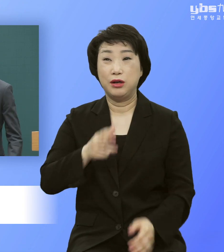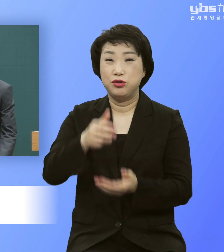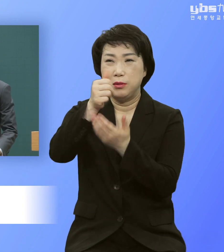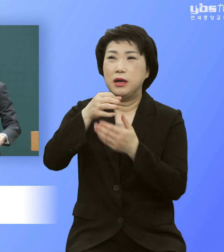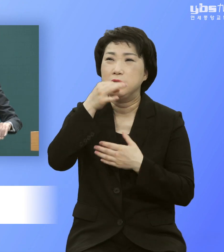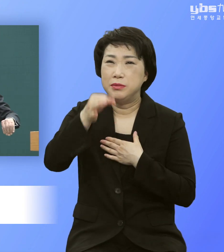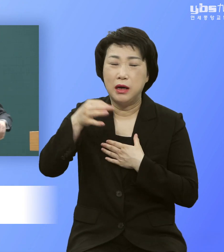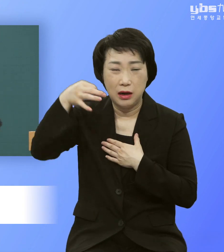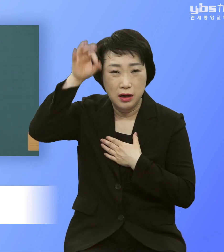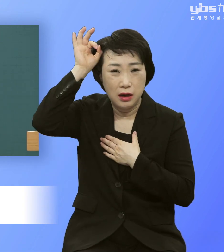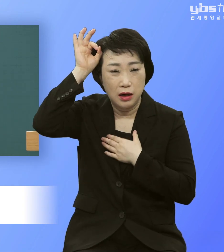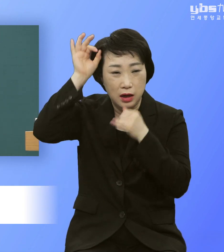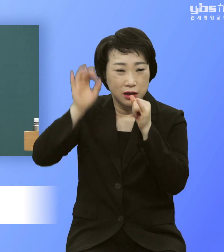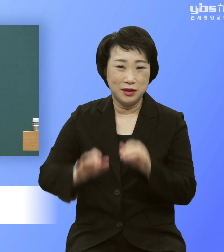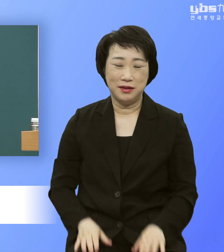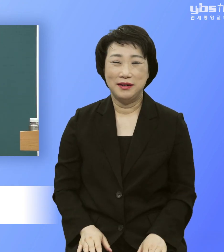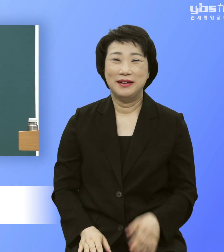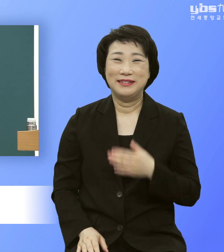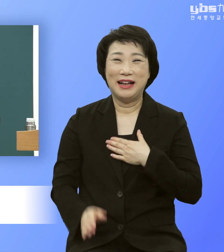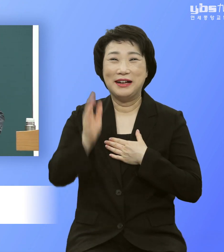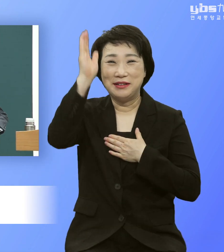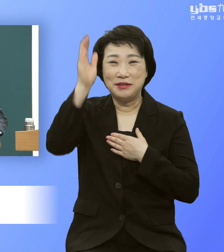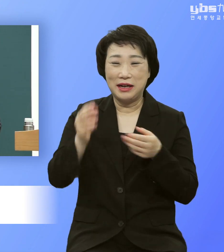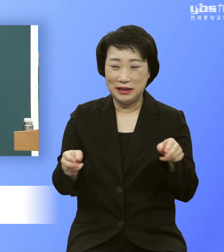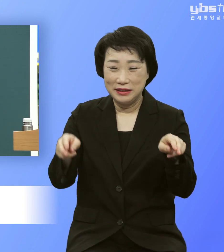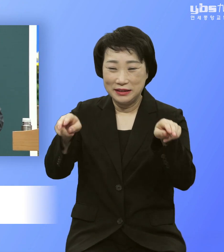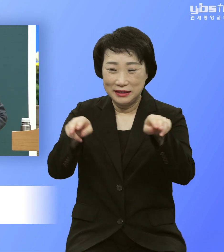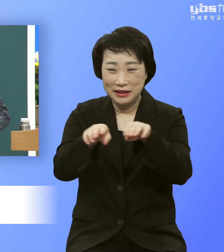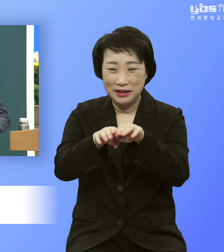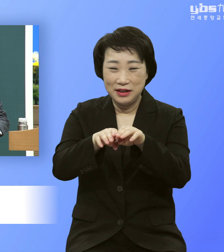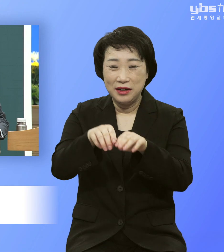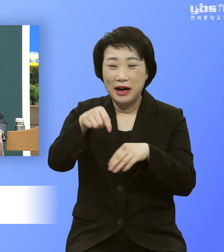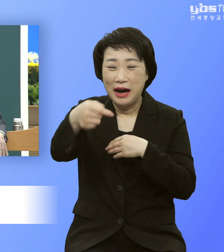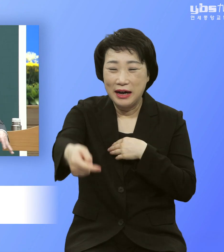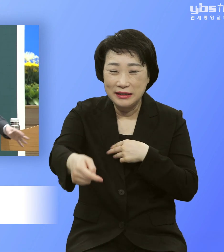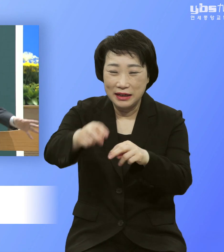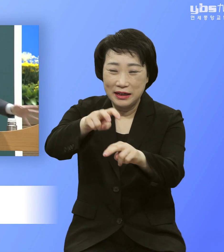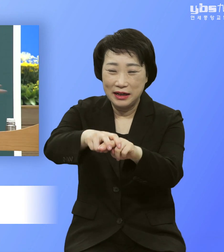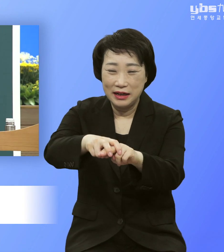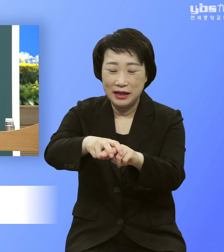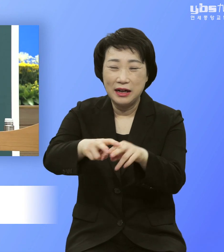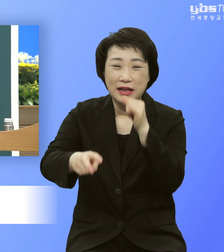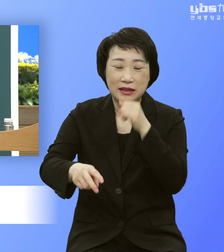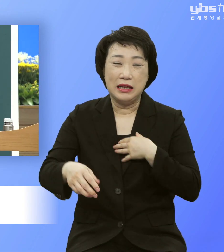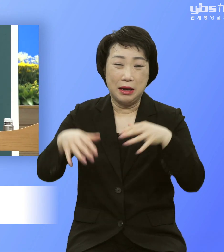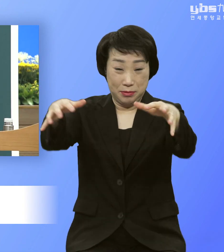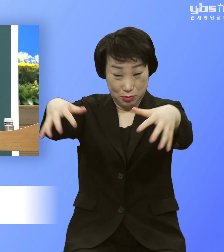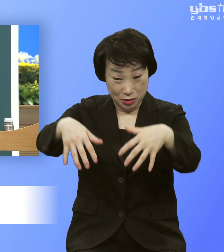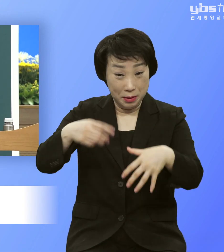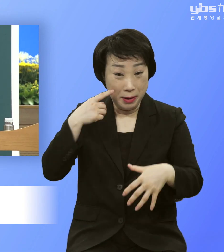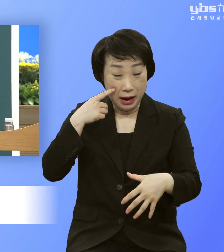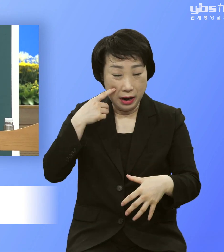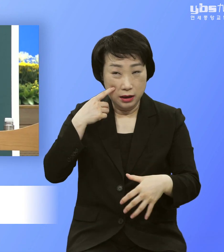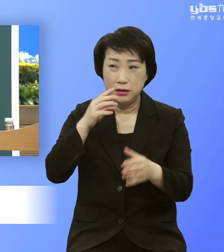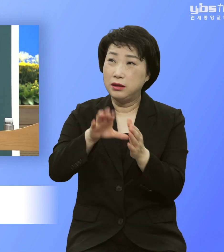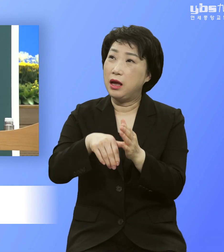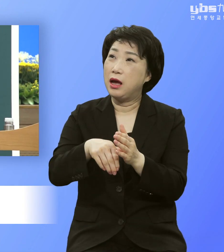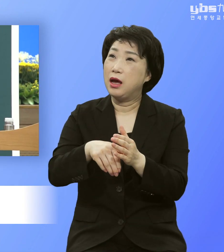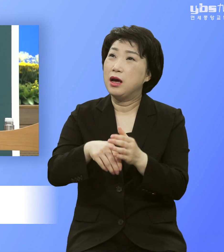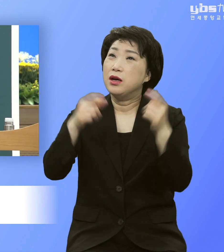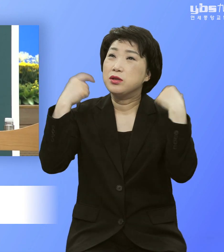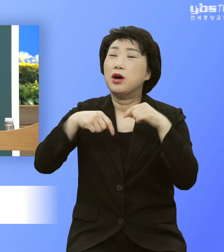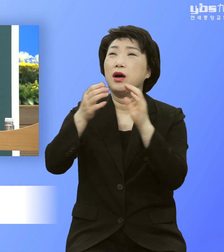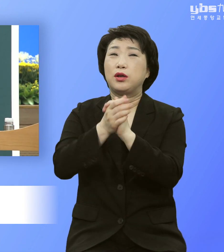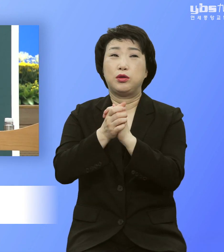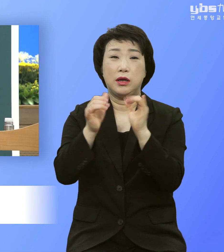강대상에 또 골투 앉아서 이 바닥에 딱 골투 앉아서 다 모여보라고. 그때 철야하는 식구가